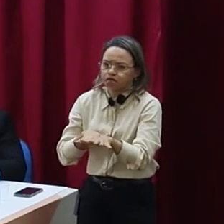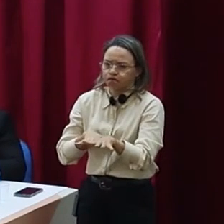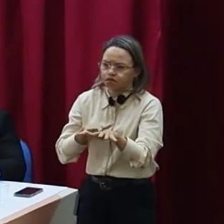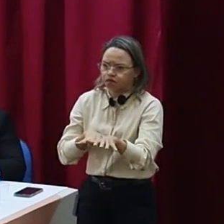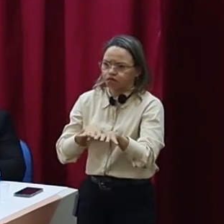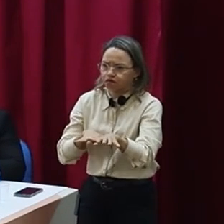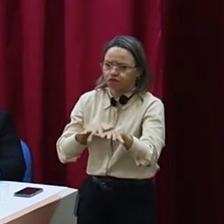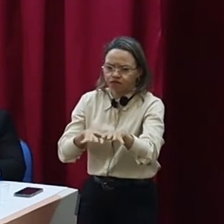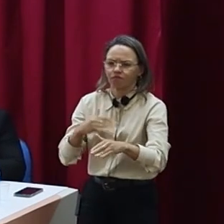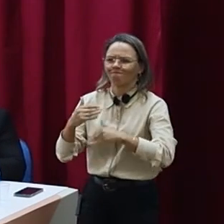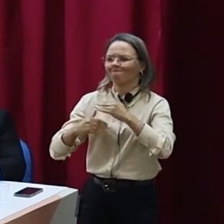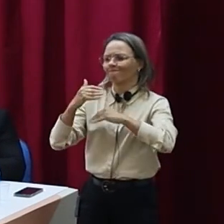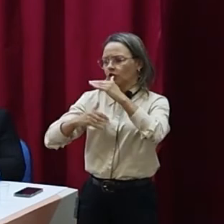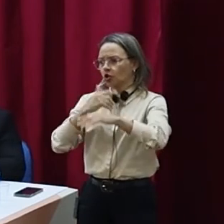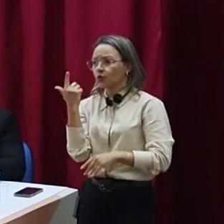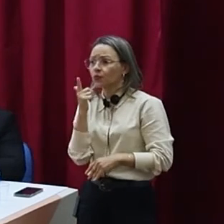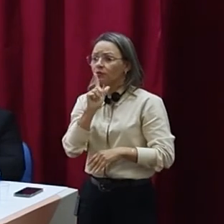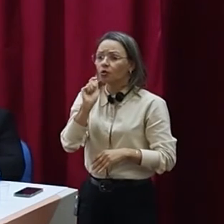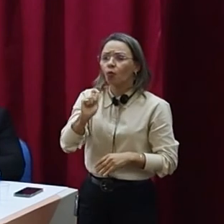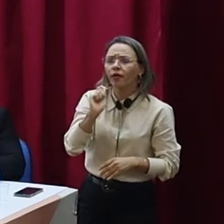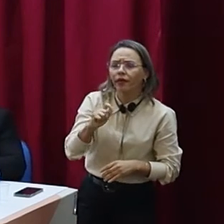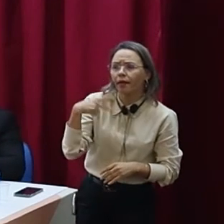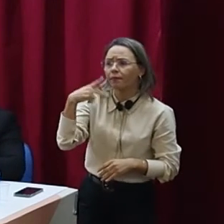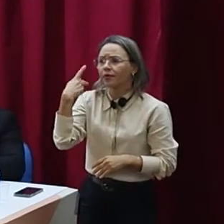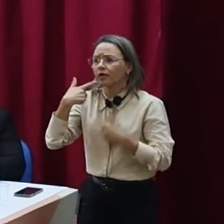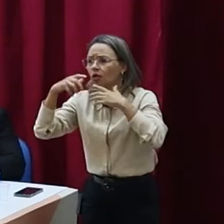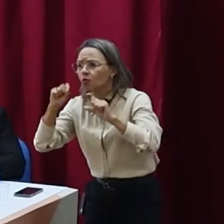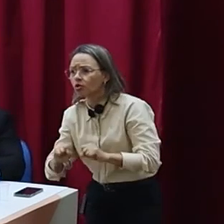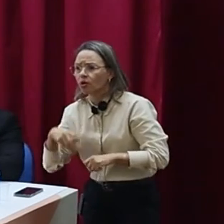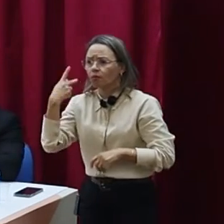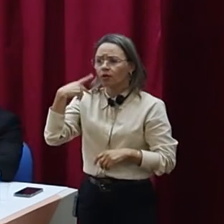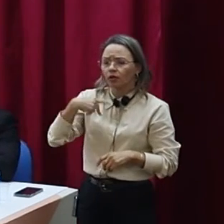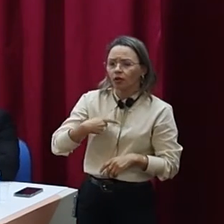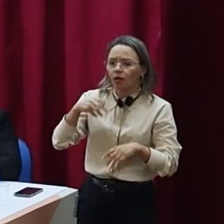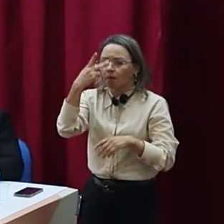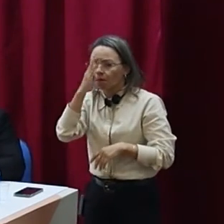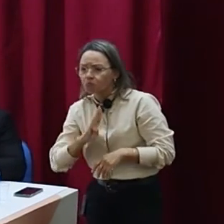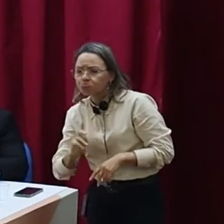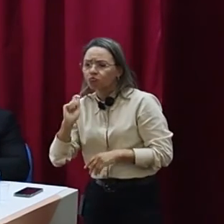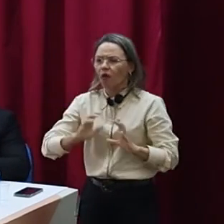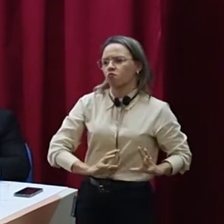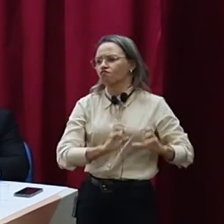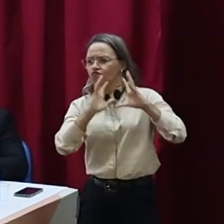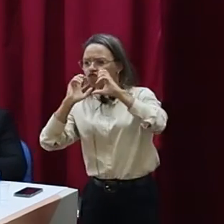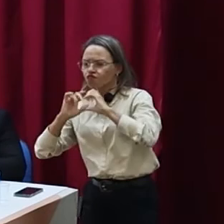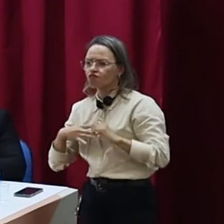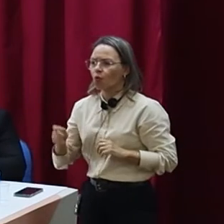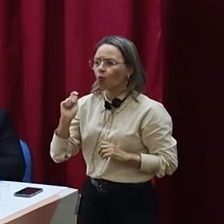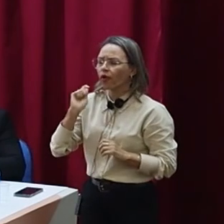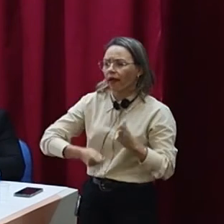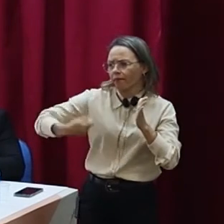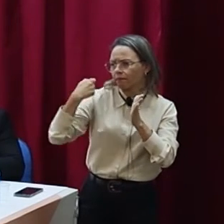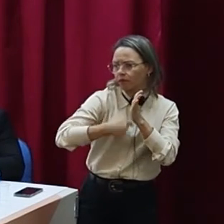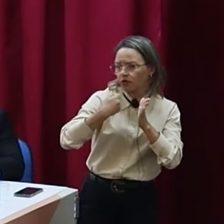nesse amadurecimento da compreensão do que é política linguística, do que é política pública, do que é conflito linguístico, do que é o ativismo. Eu